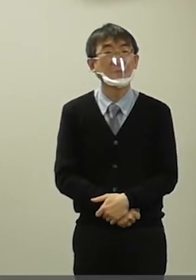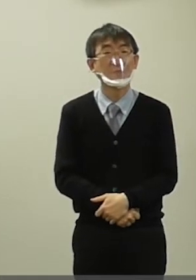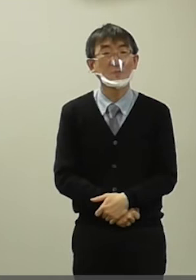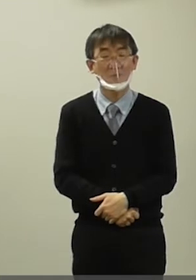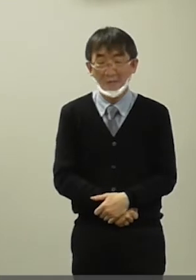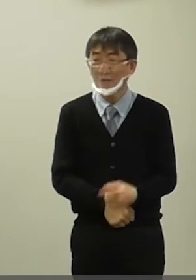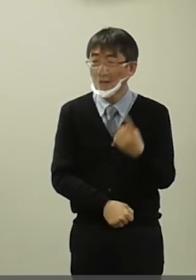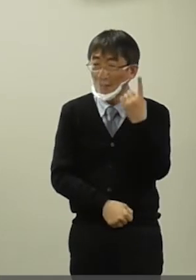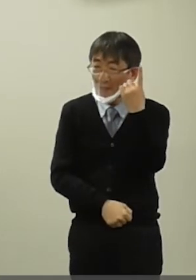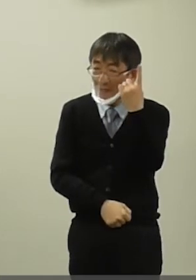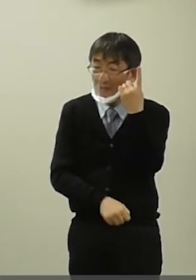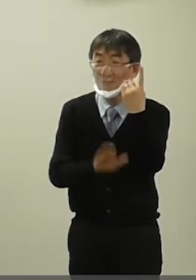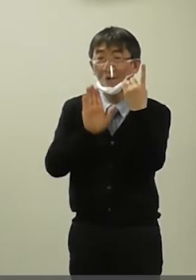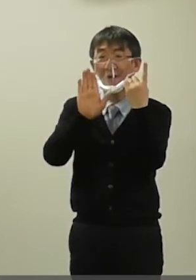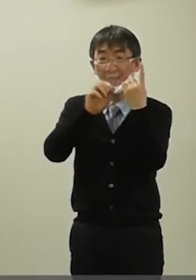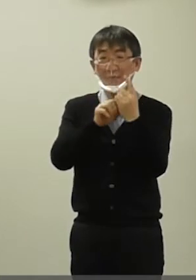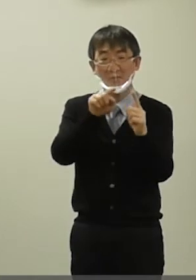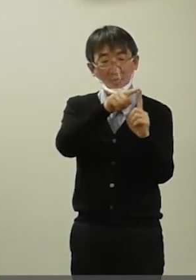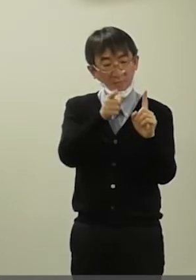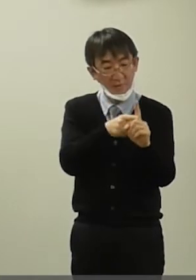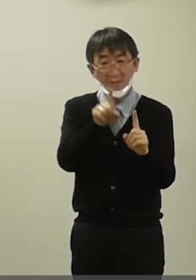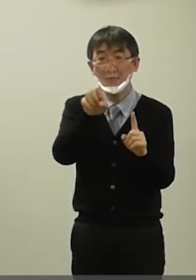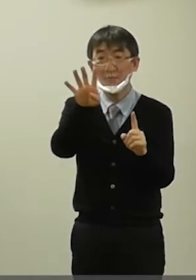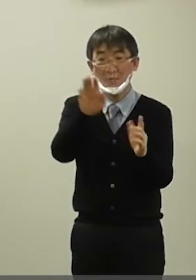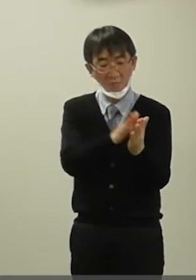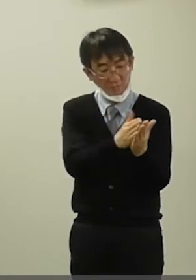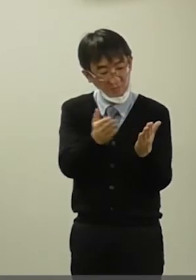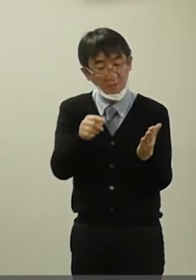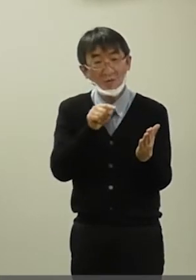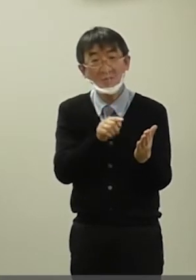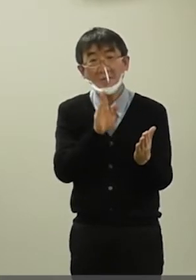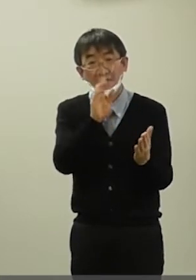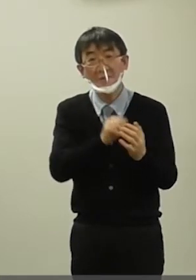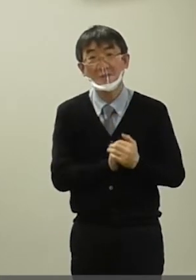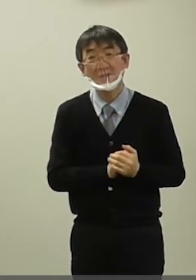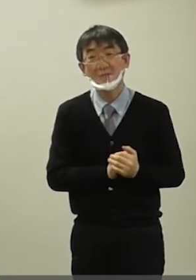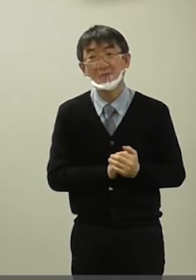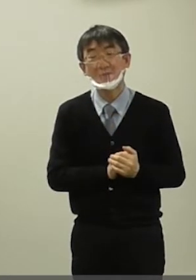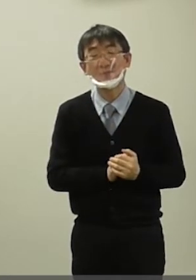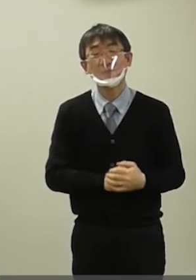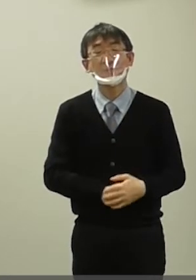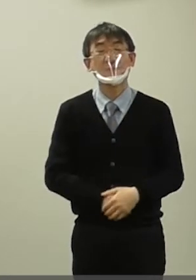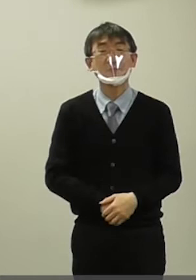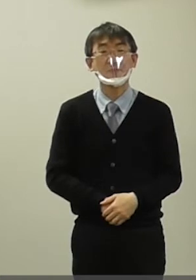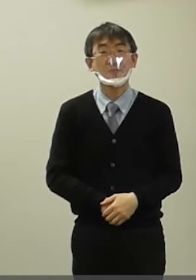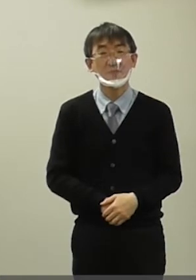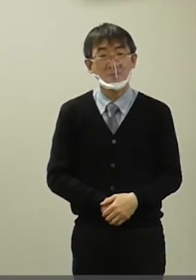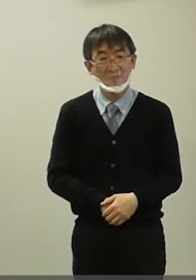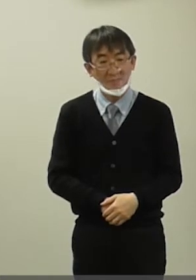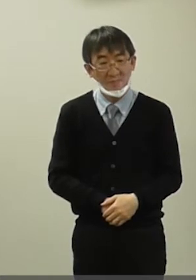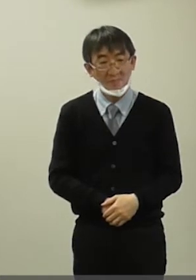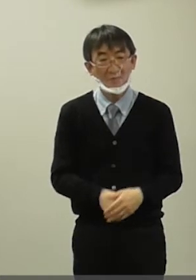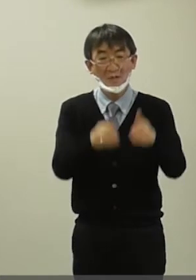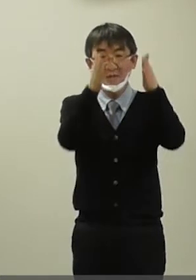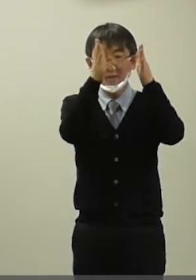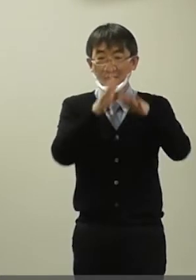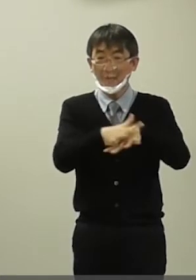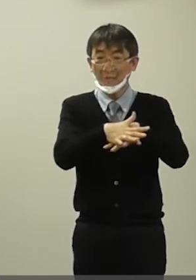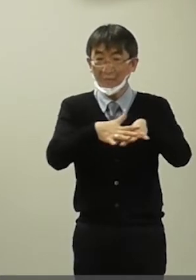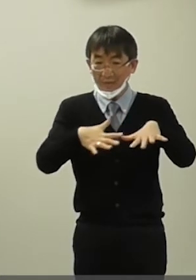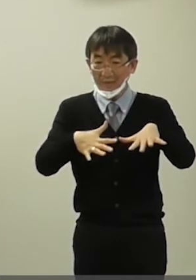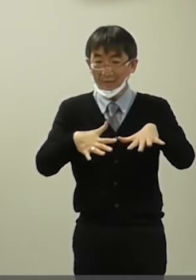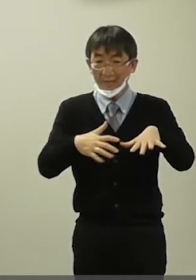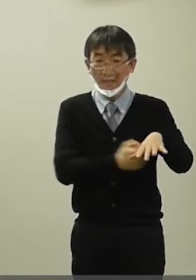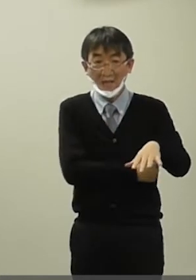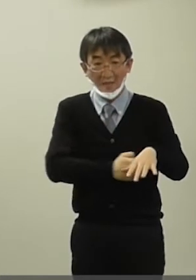それからもう一点ですね14ページ法廷に分かれているため妻として合間クラスの発展進化